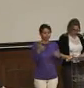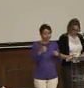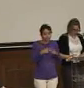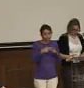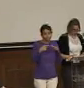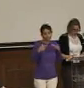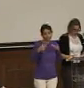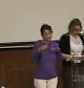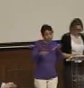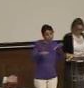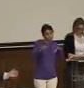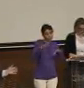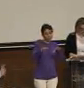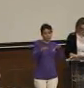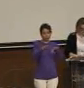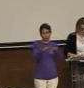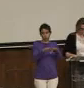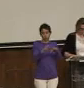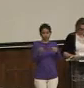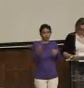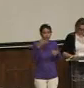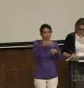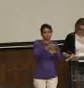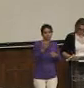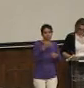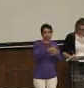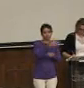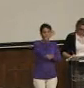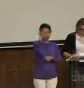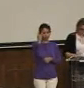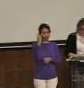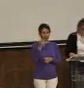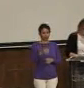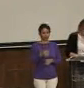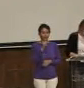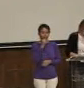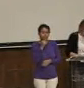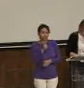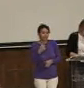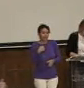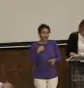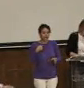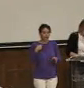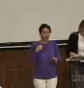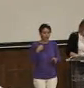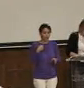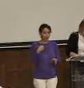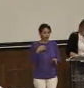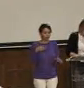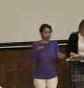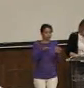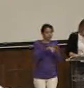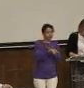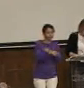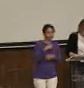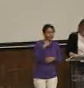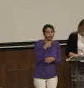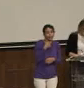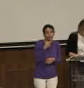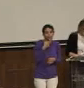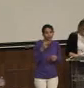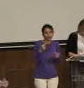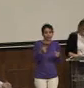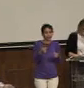proporcionalmente, né, ao ingresso de pessoas. Senão vai um determinado momento que ela não vai conseguir